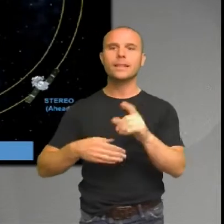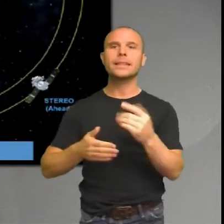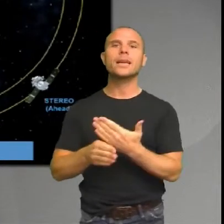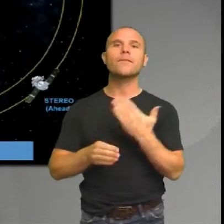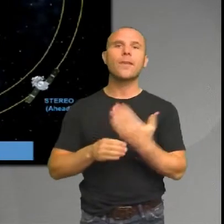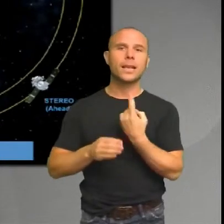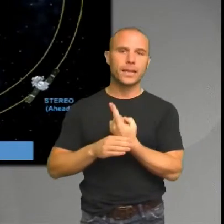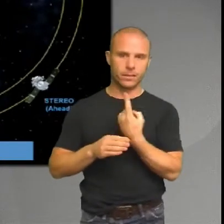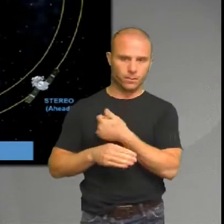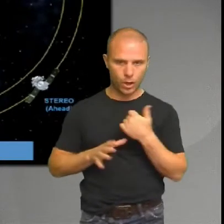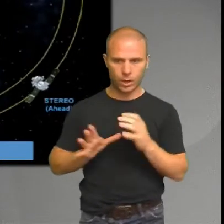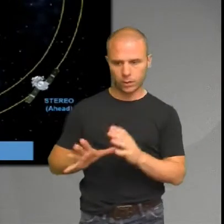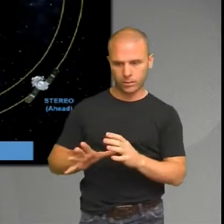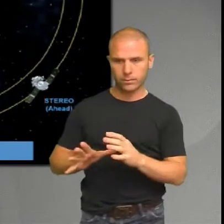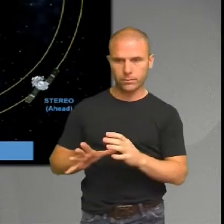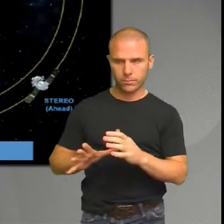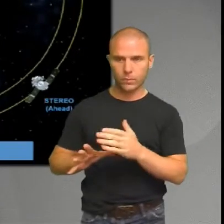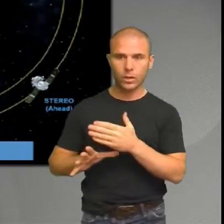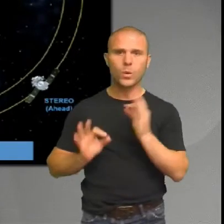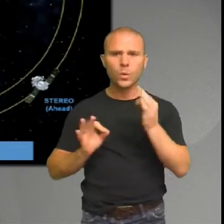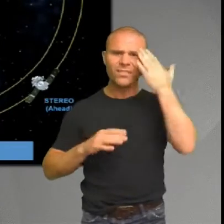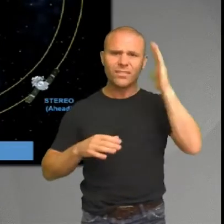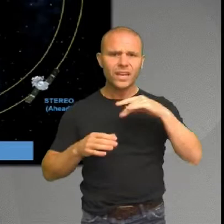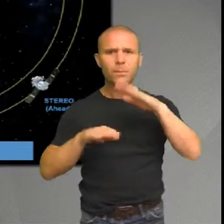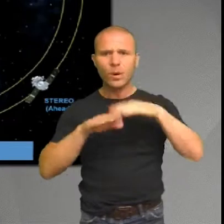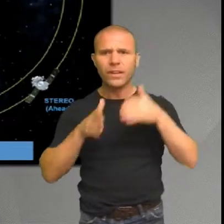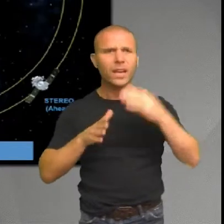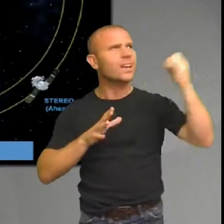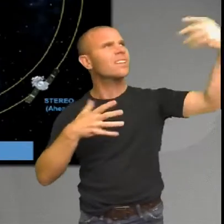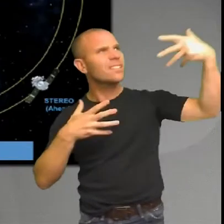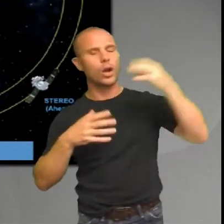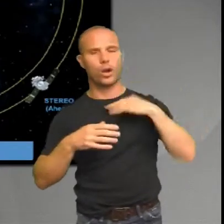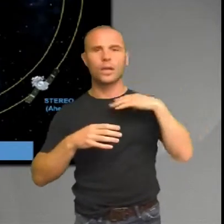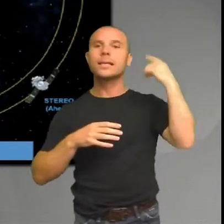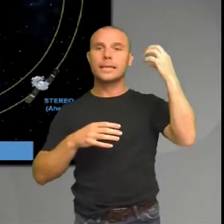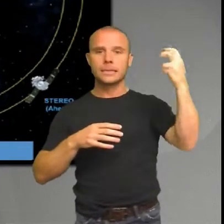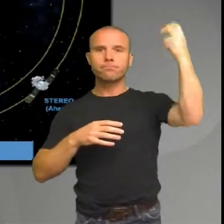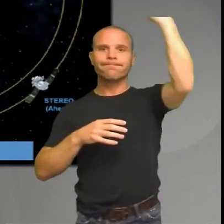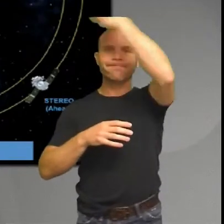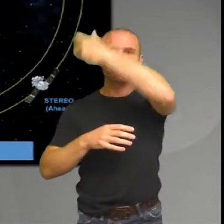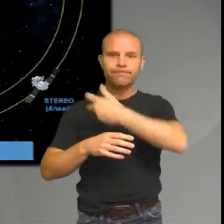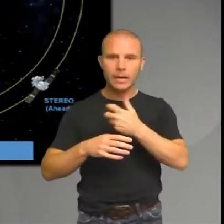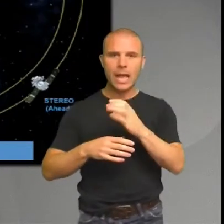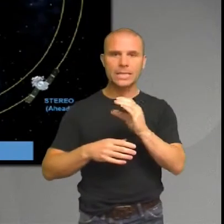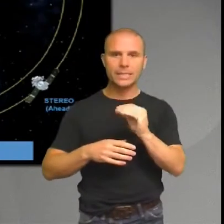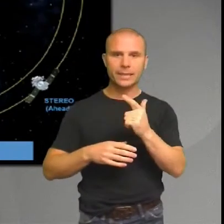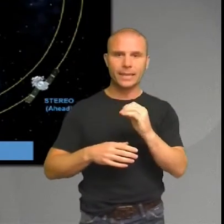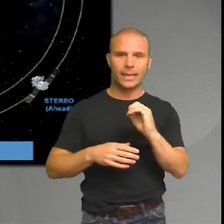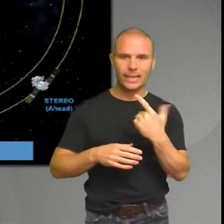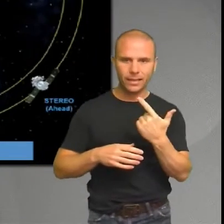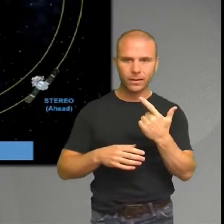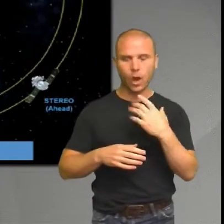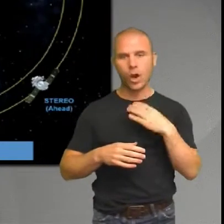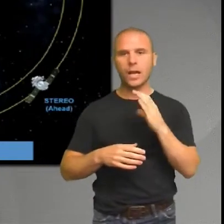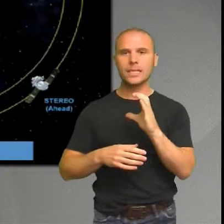Och till hjälp har vi de observationer från teleskop samt med satelliter som SOHO och STEROO med sina